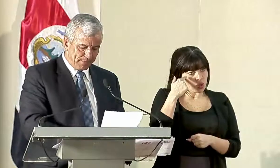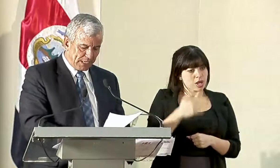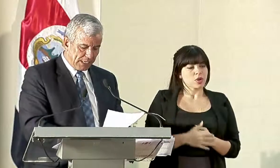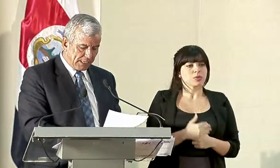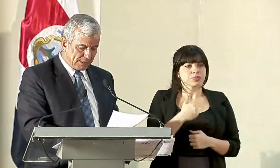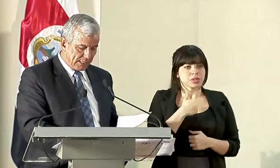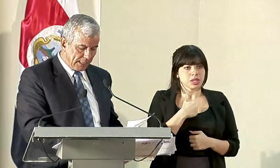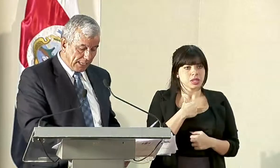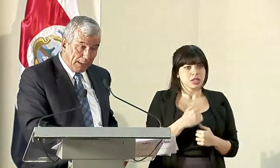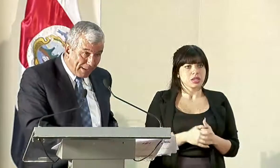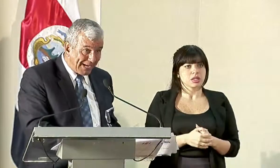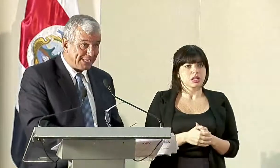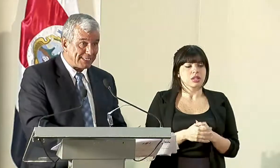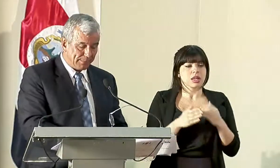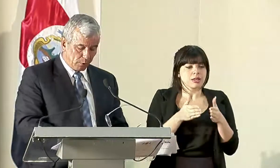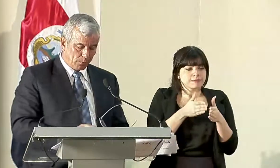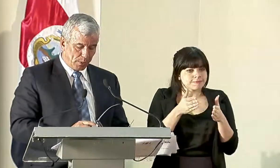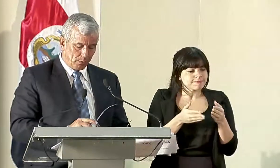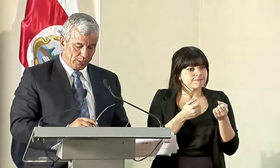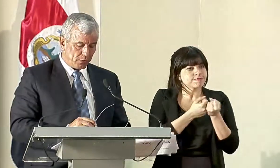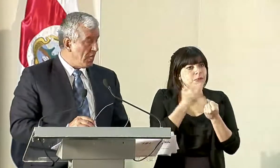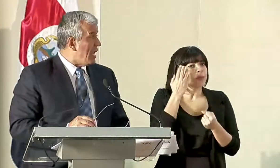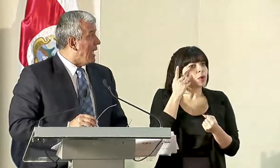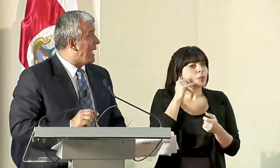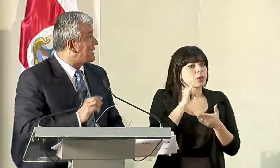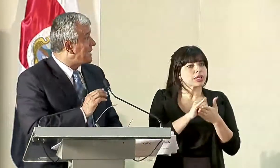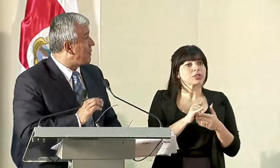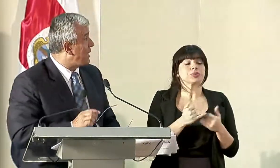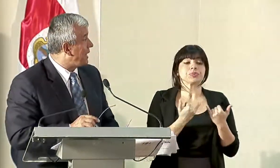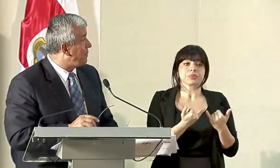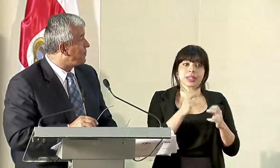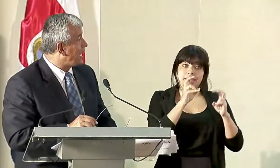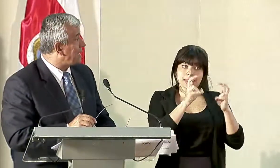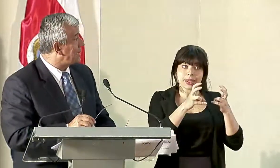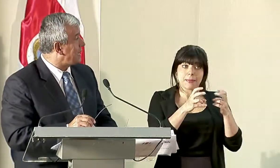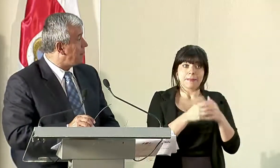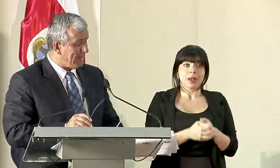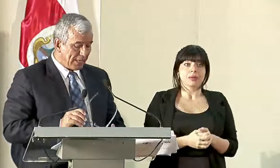está a la par y está preocupado por eso.